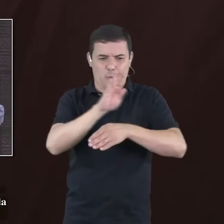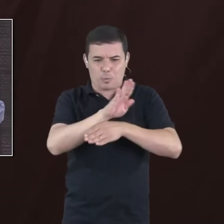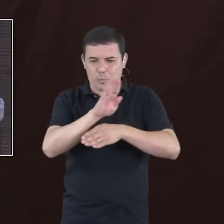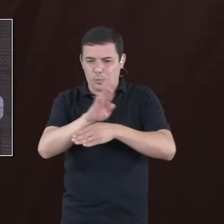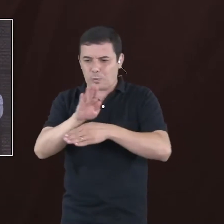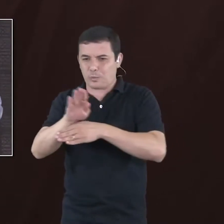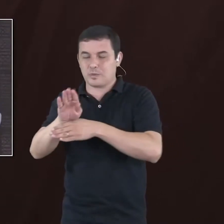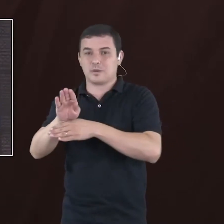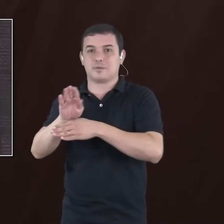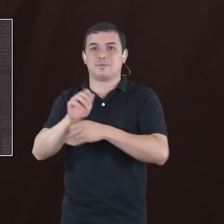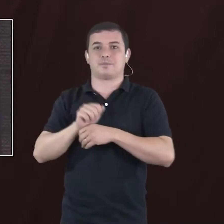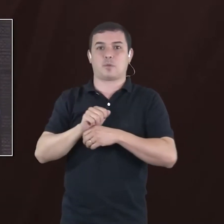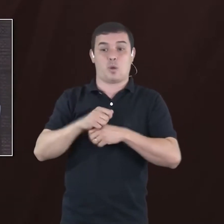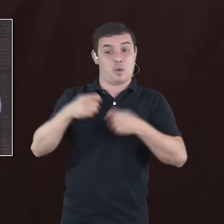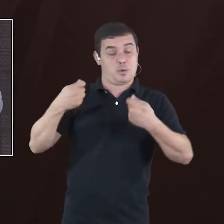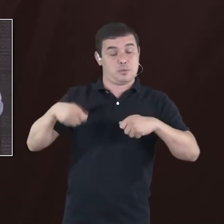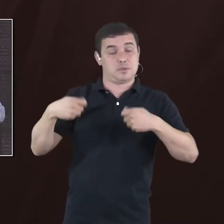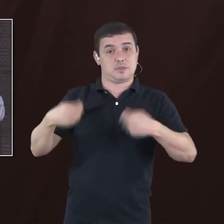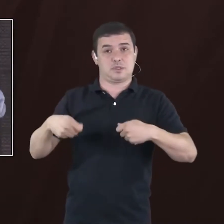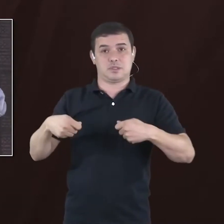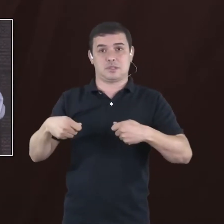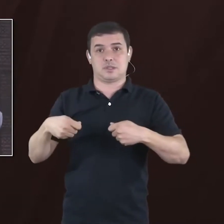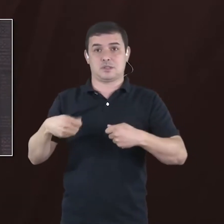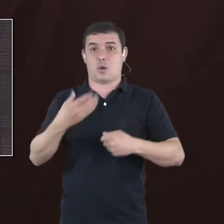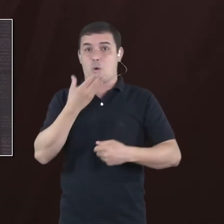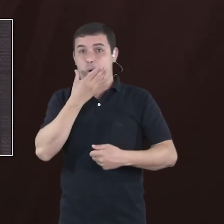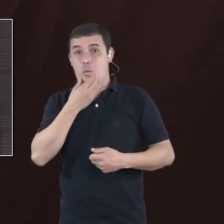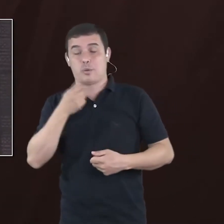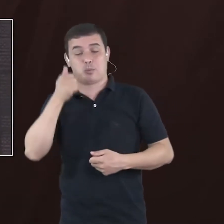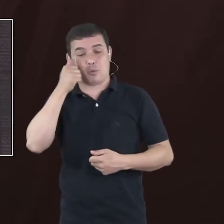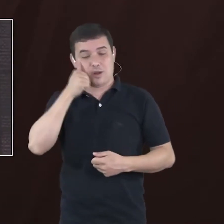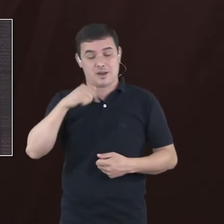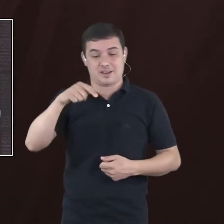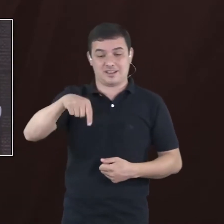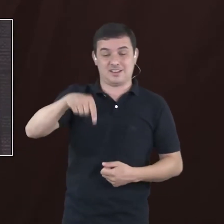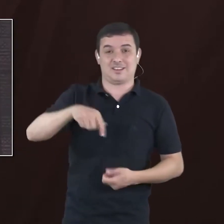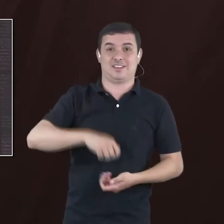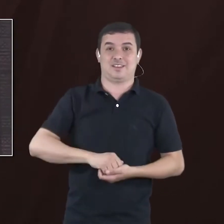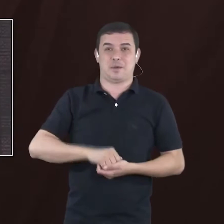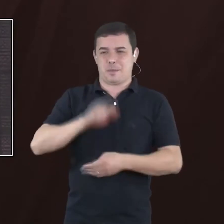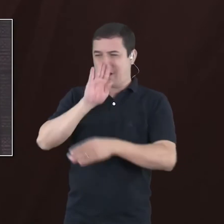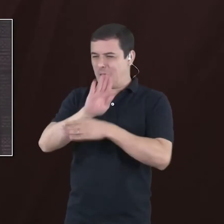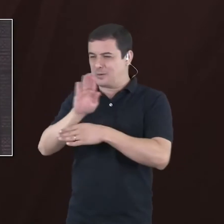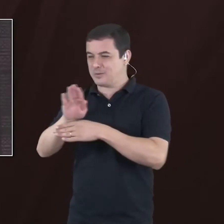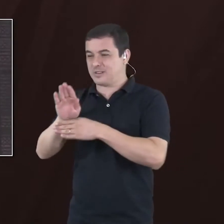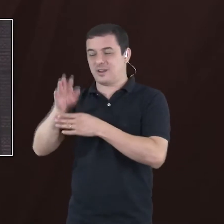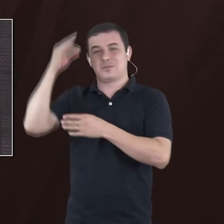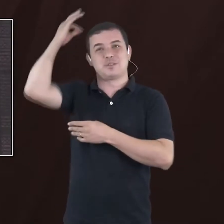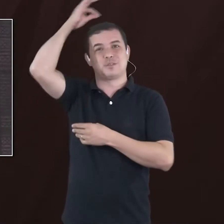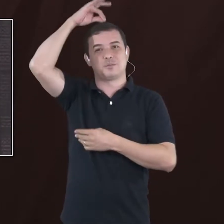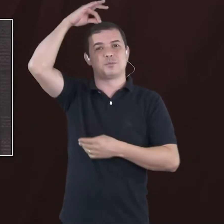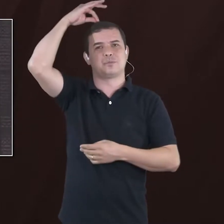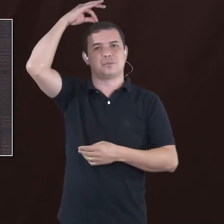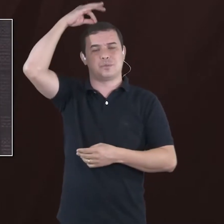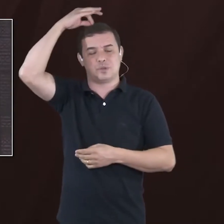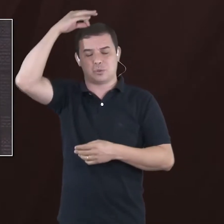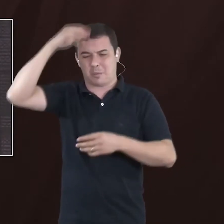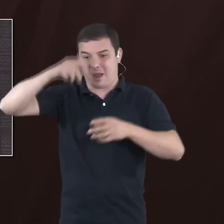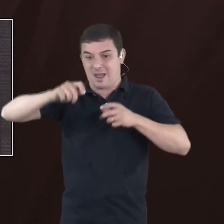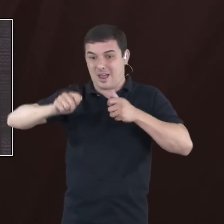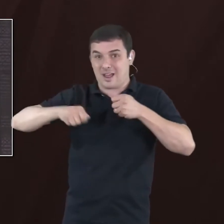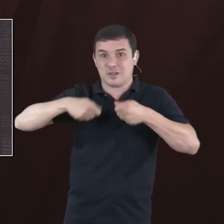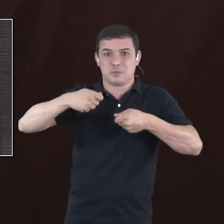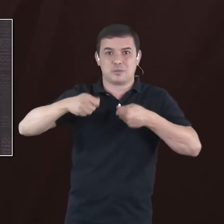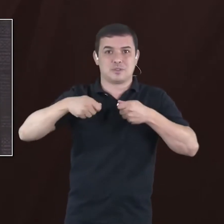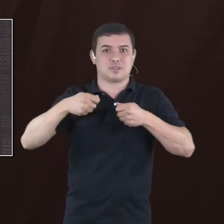Ele precisa de parceiros humanos aqui na terra para cooperar com o Espírito, para gerir